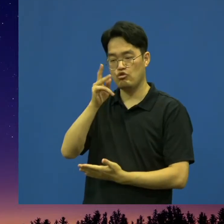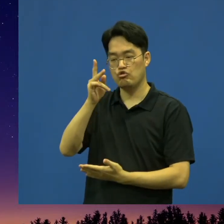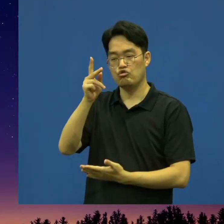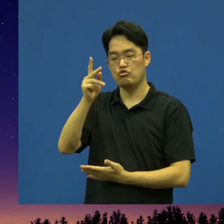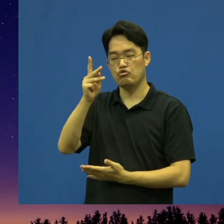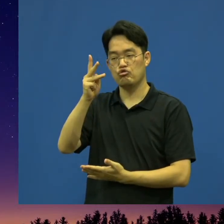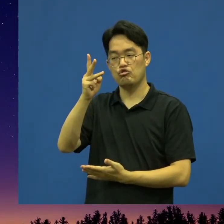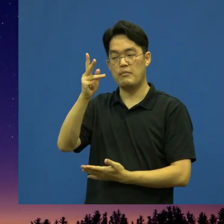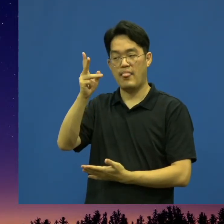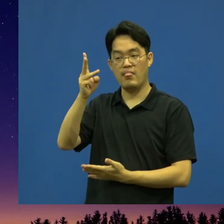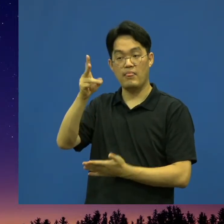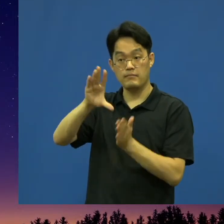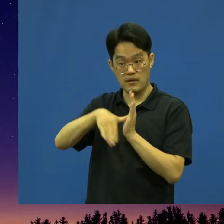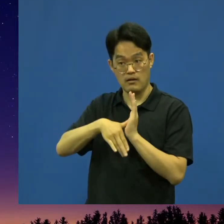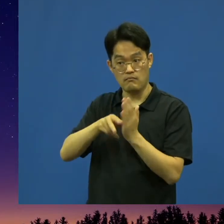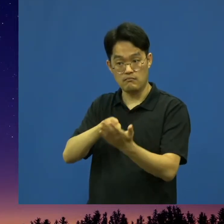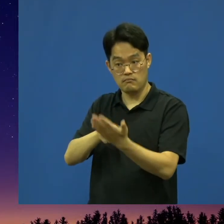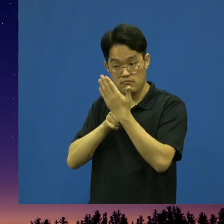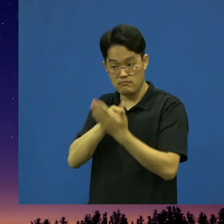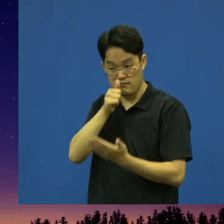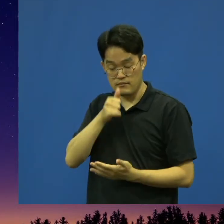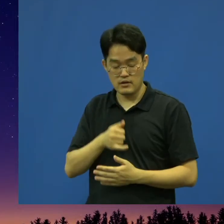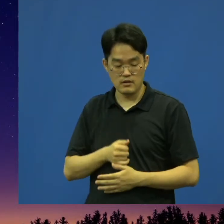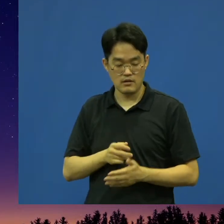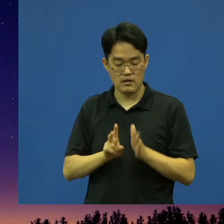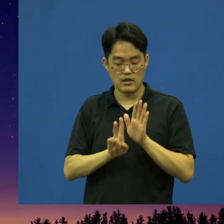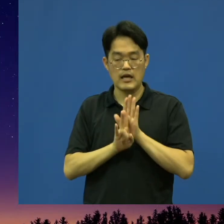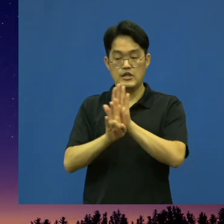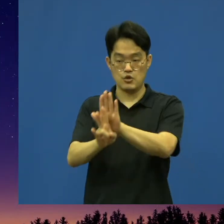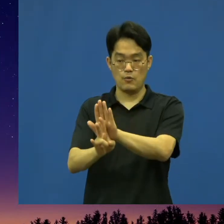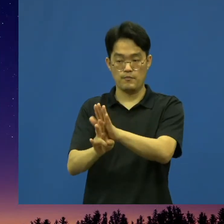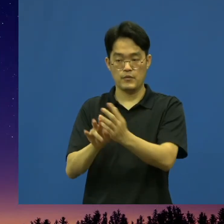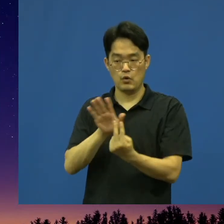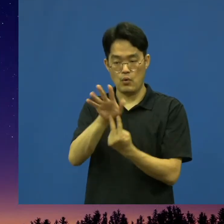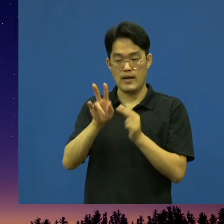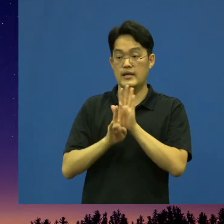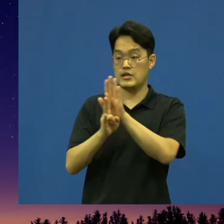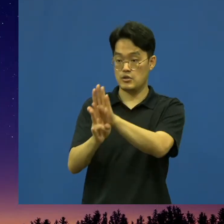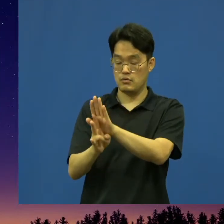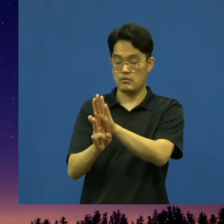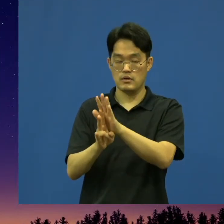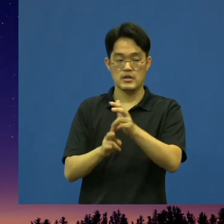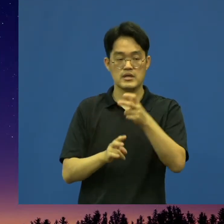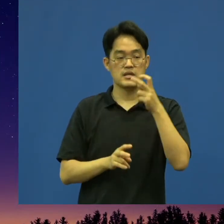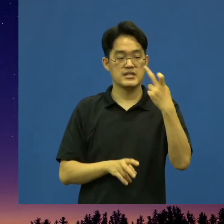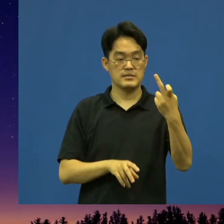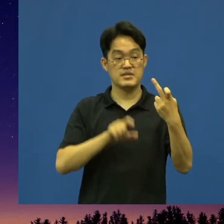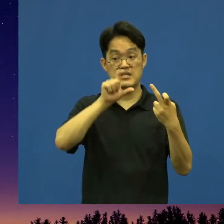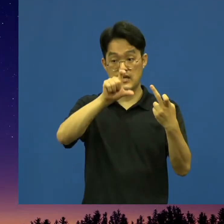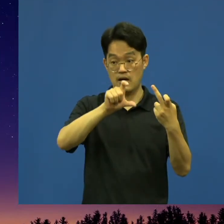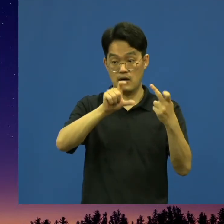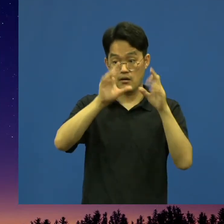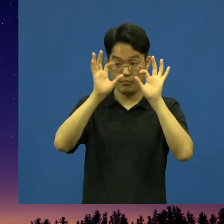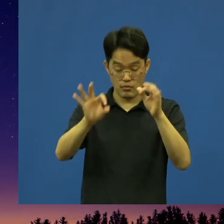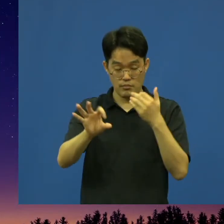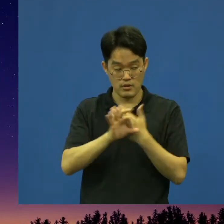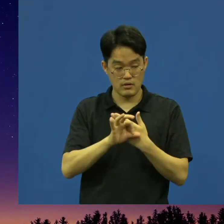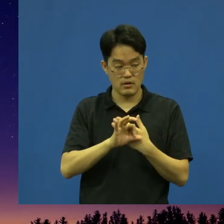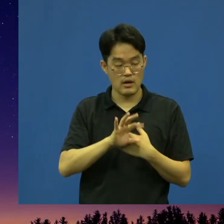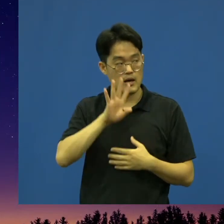계시록 12장과 13장에 가면 여러분들이 거기에 42달